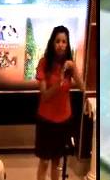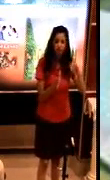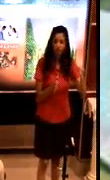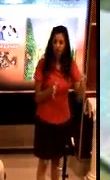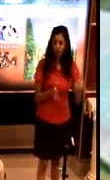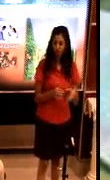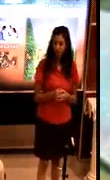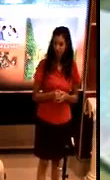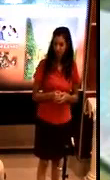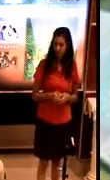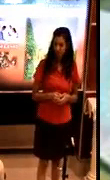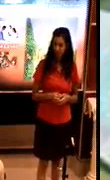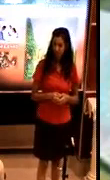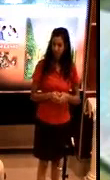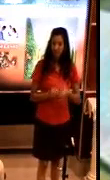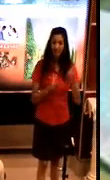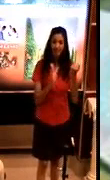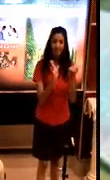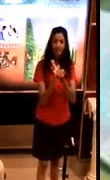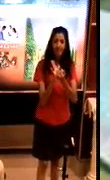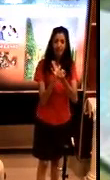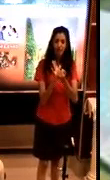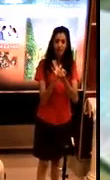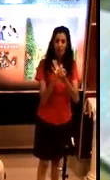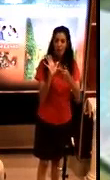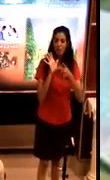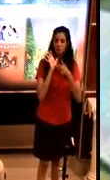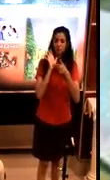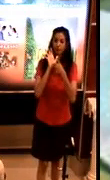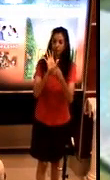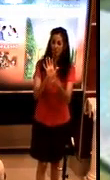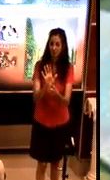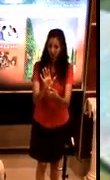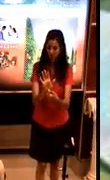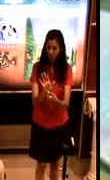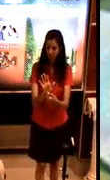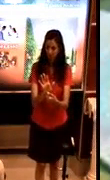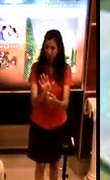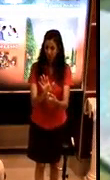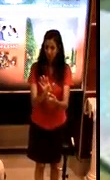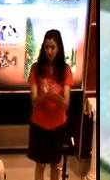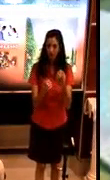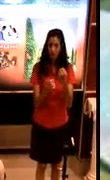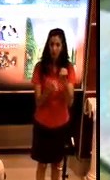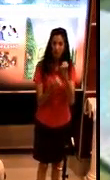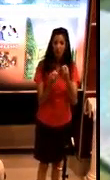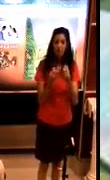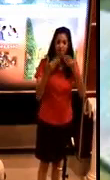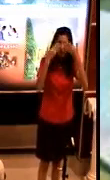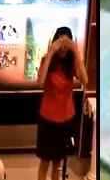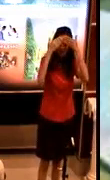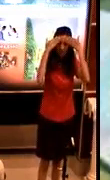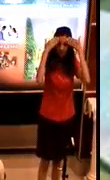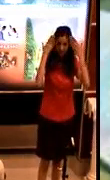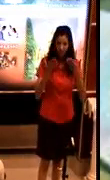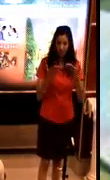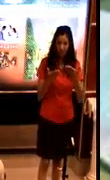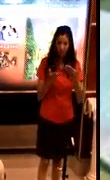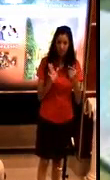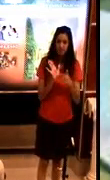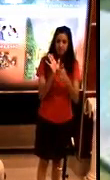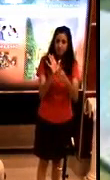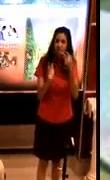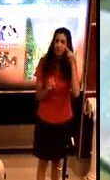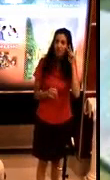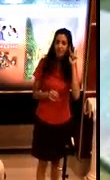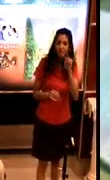Allí dice que el sello es visible, en otras palabras. Por eso dice en sus frentes. Es visible, es algo que se